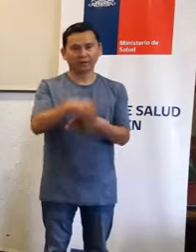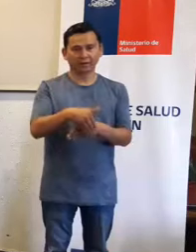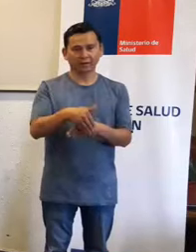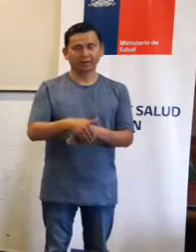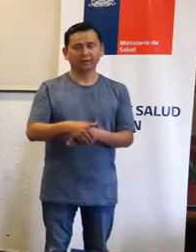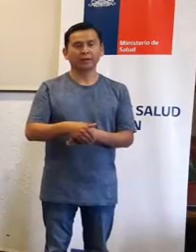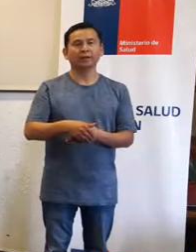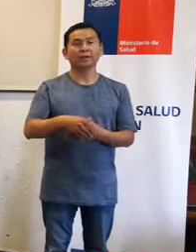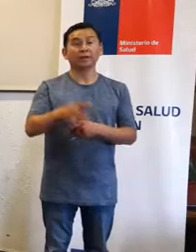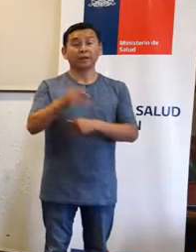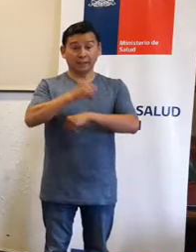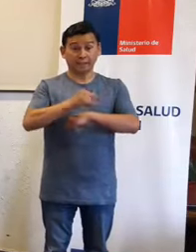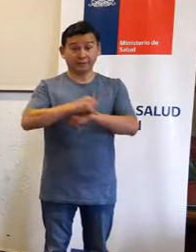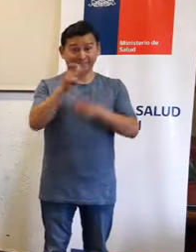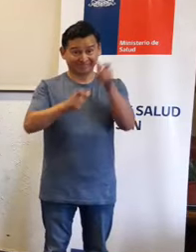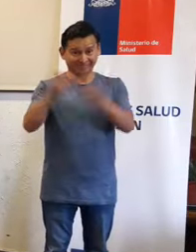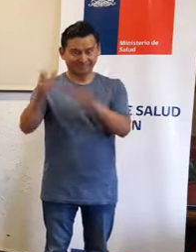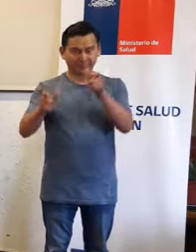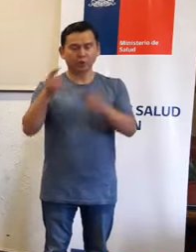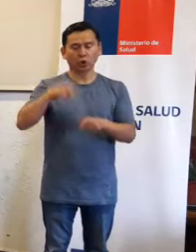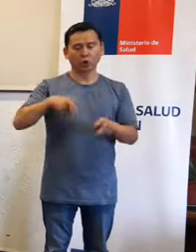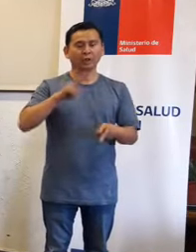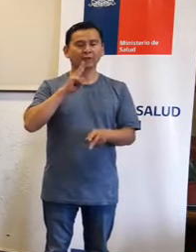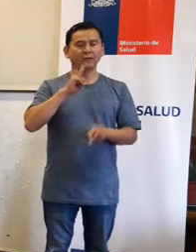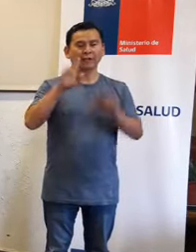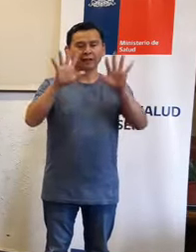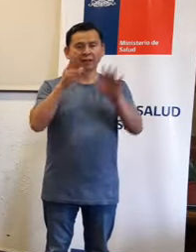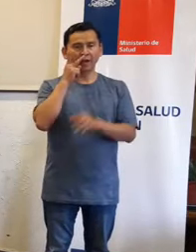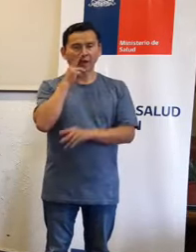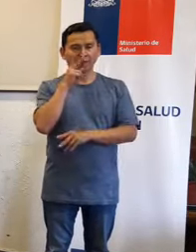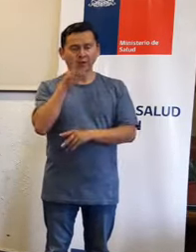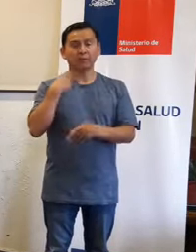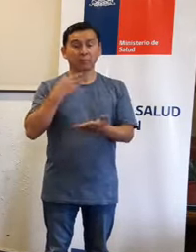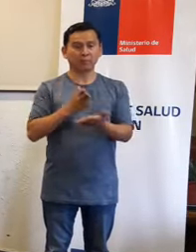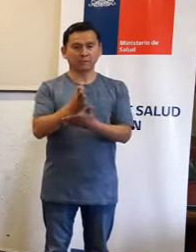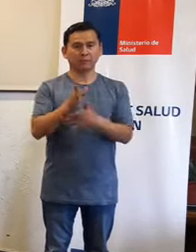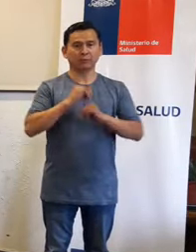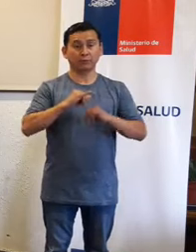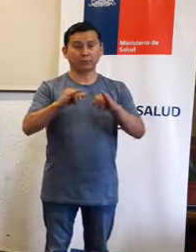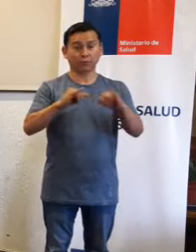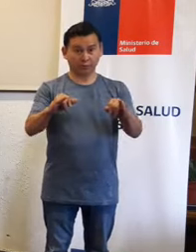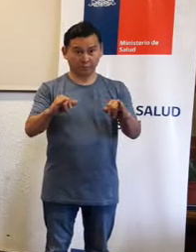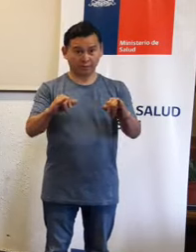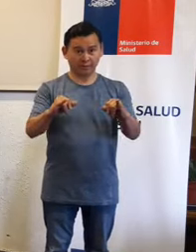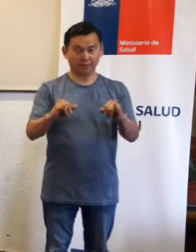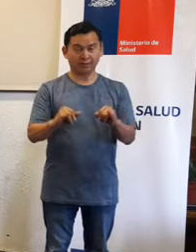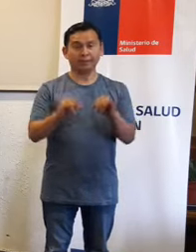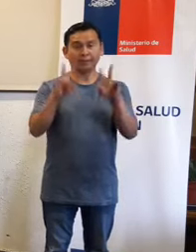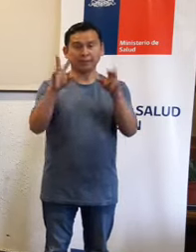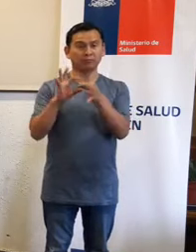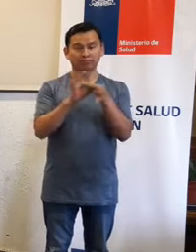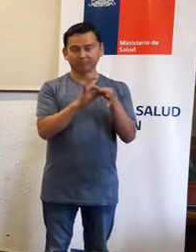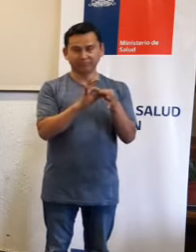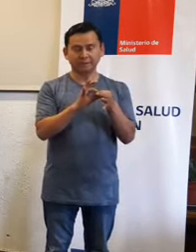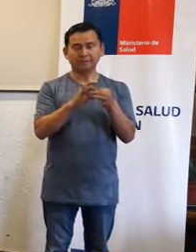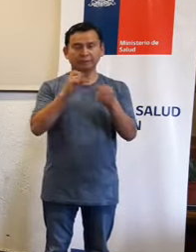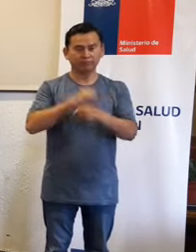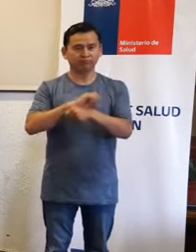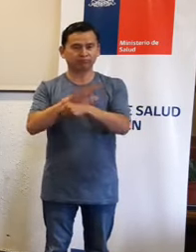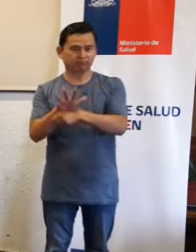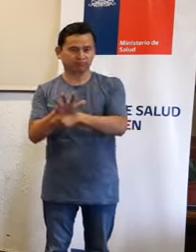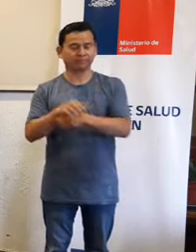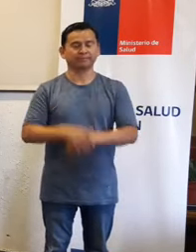Comunidad Regional de Aysén, hoy día viernes 10 de abril, damos inicio a un nuevo reporte con motivo de la pandemia